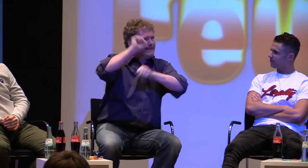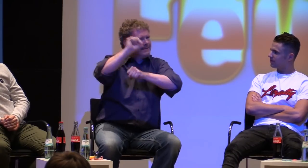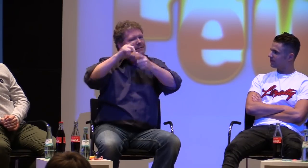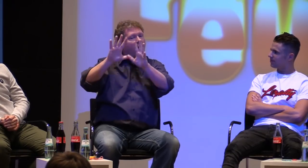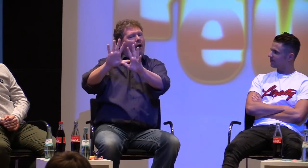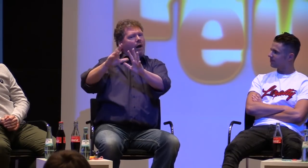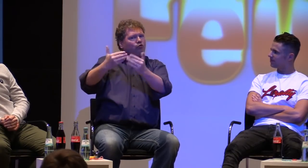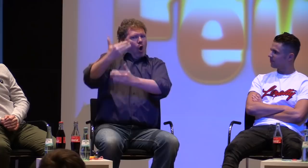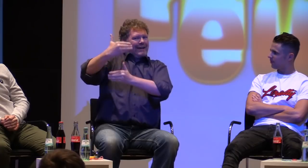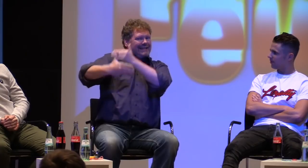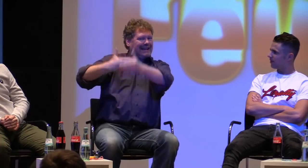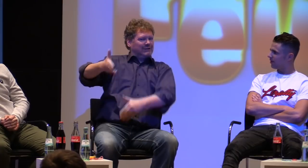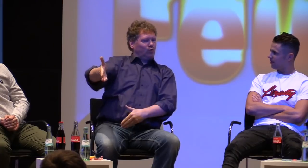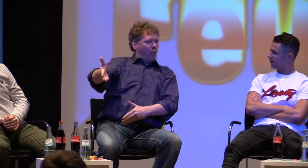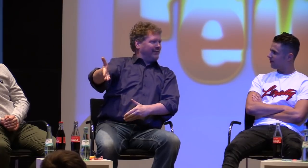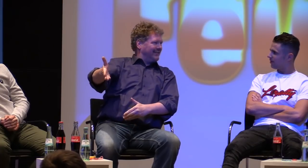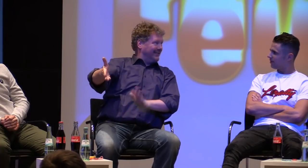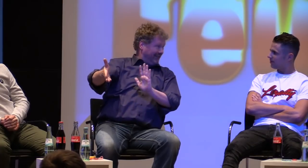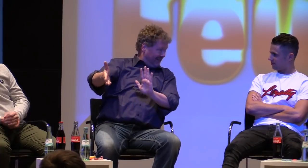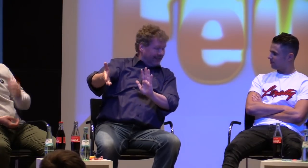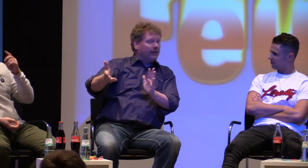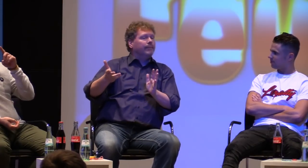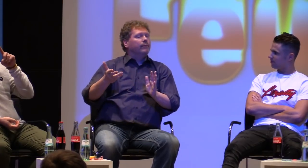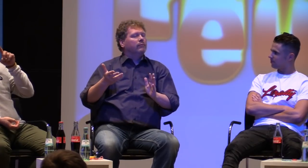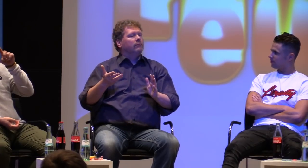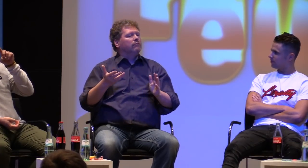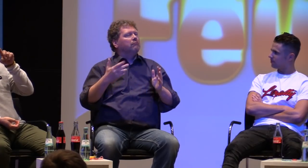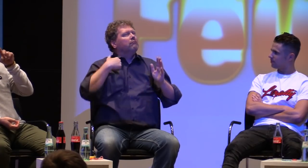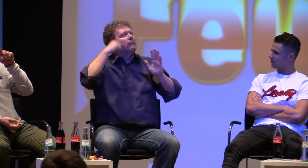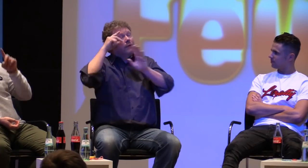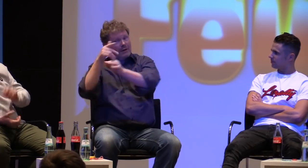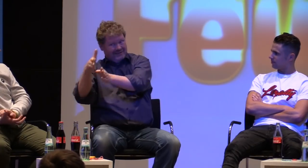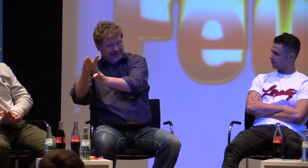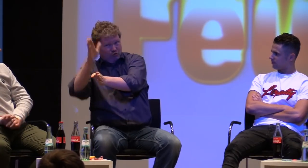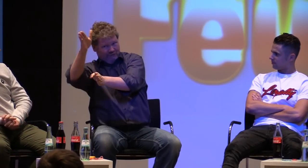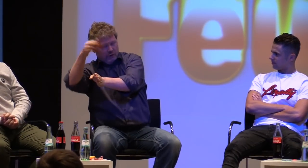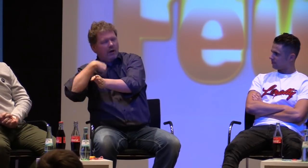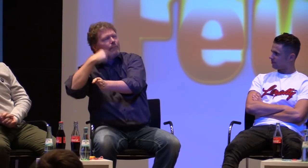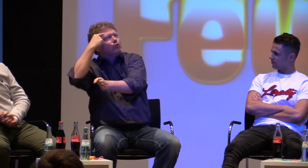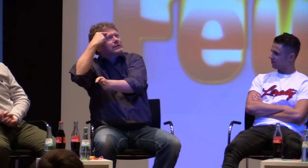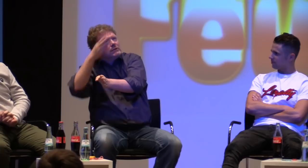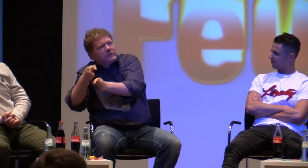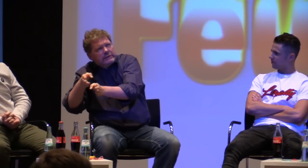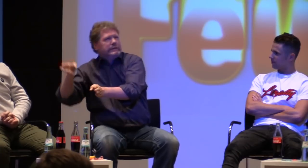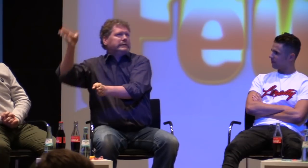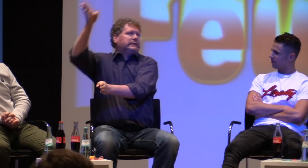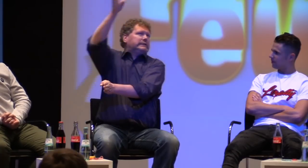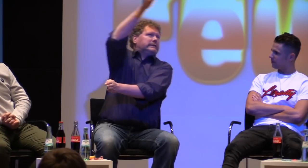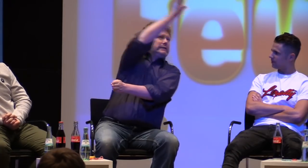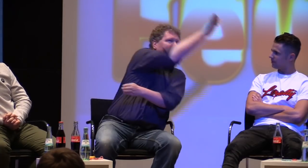die haben ja auch diesen Gedanken, dass die denken ja auch an ihre Zukunft. Und das sollte man nicht unterschätzen. Und es ist auch ganz,